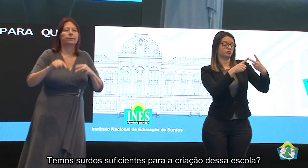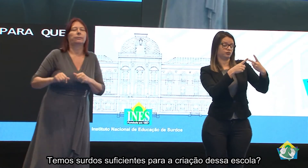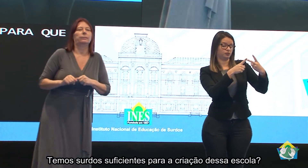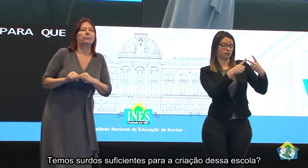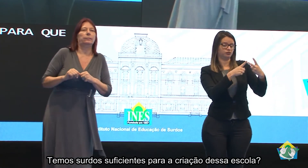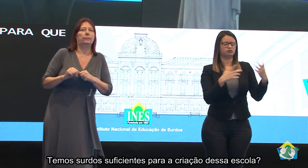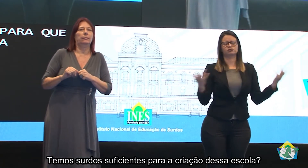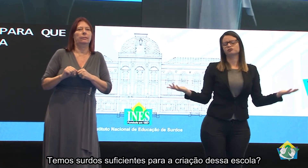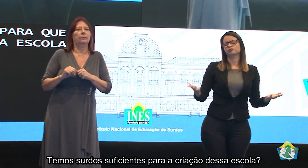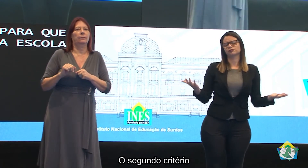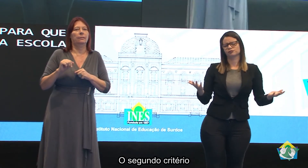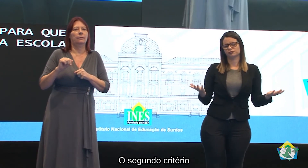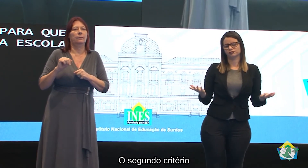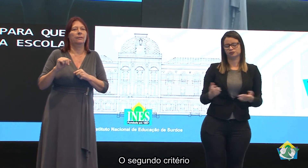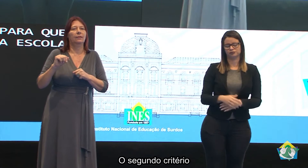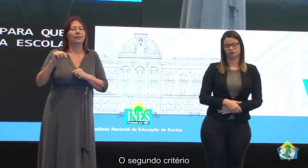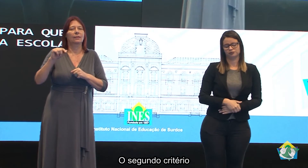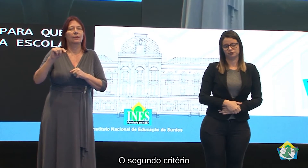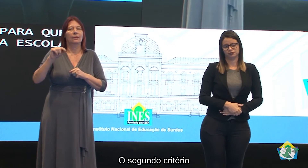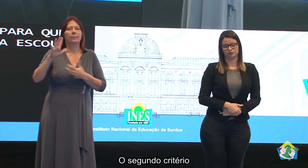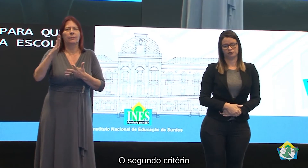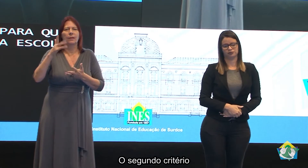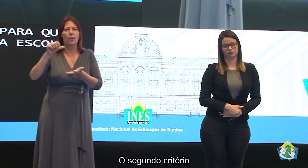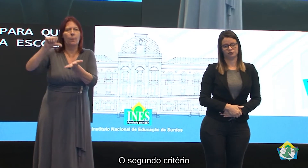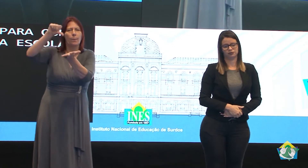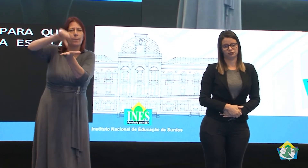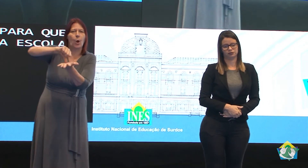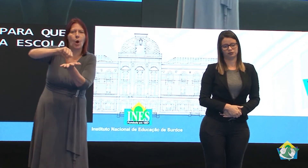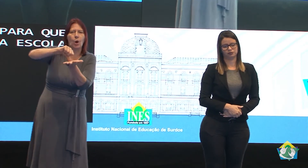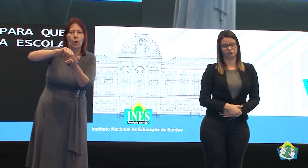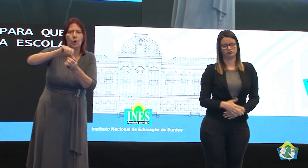dessa escola? O segundo critério